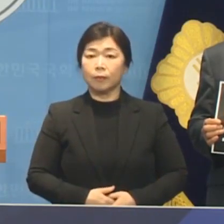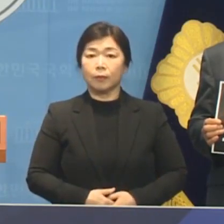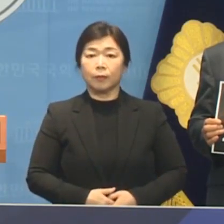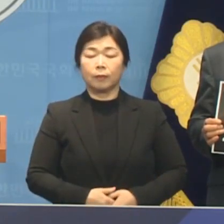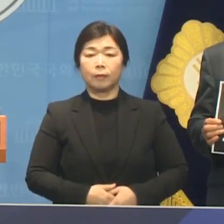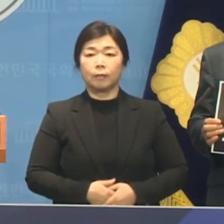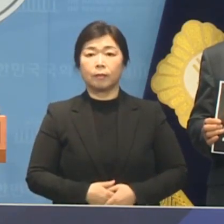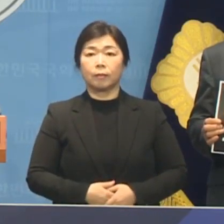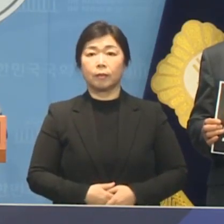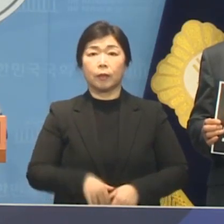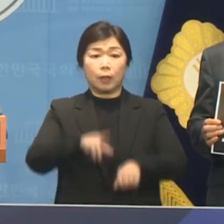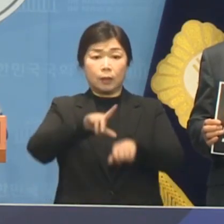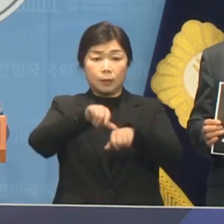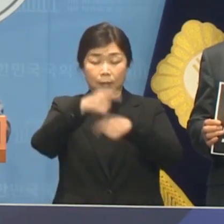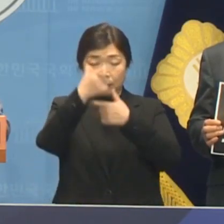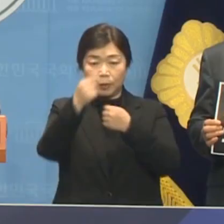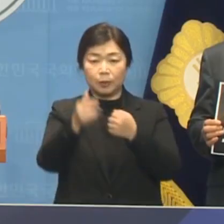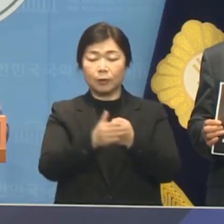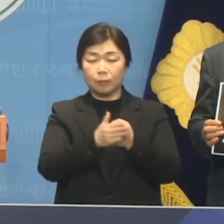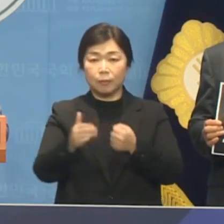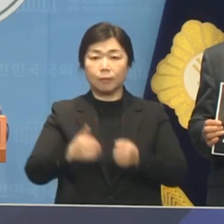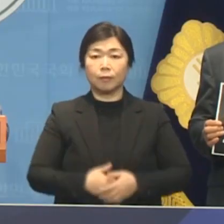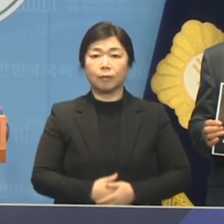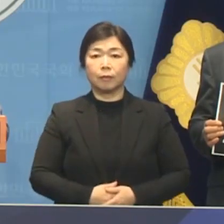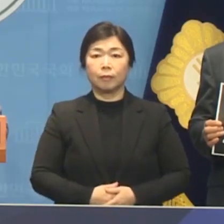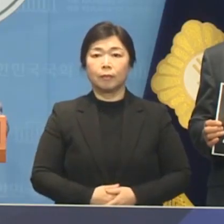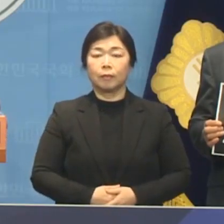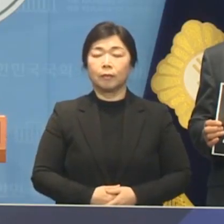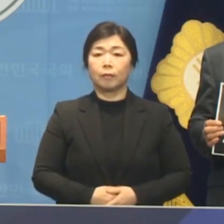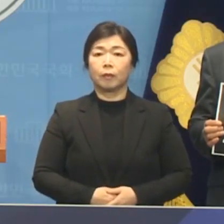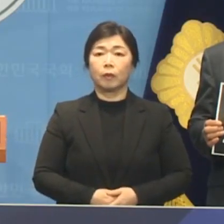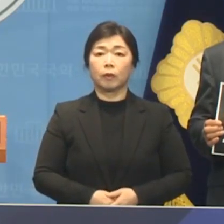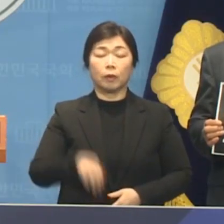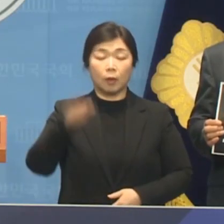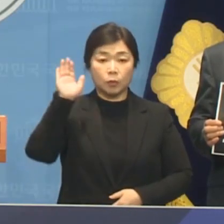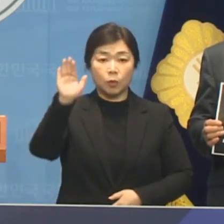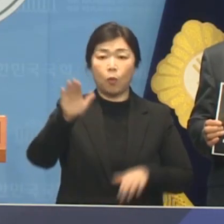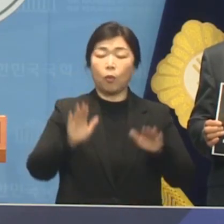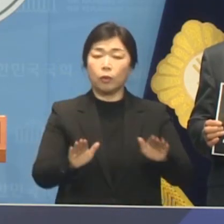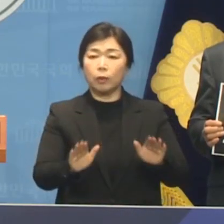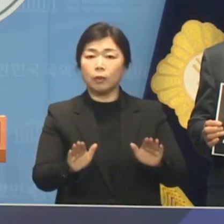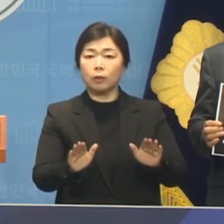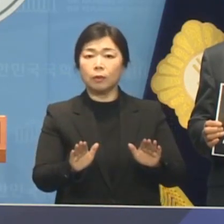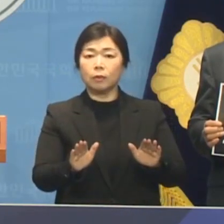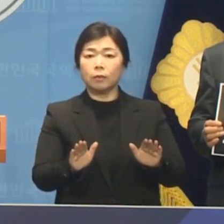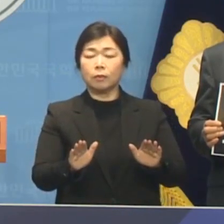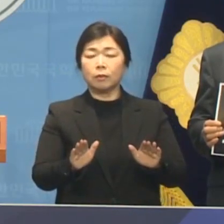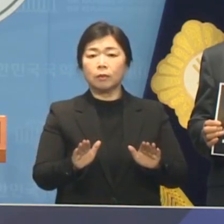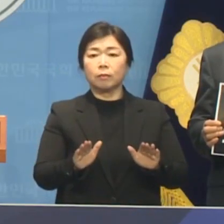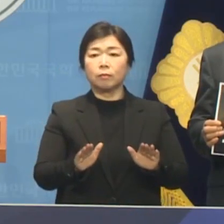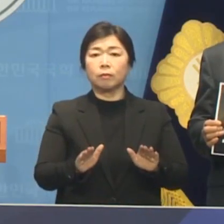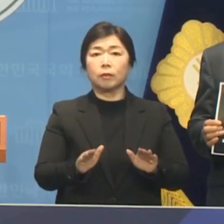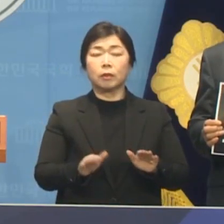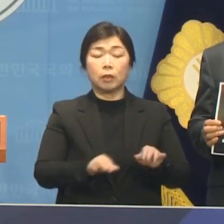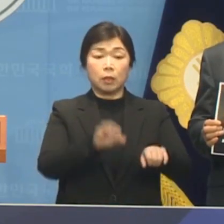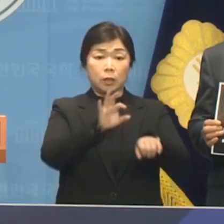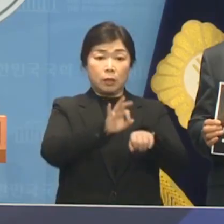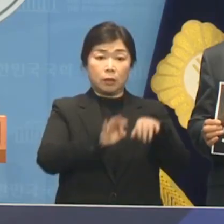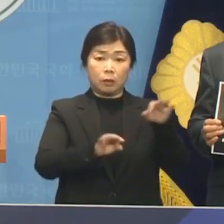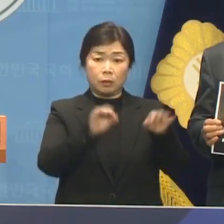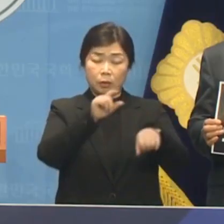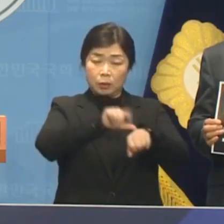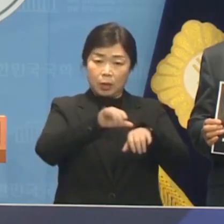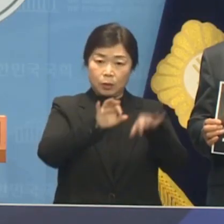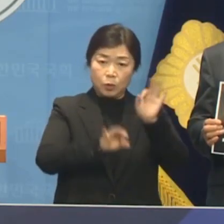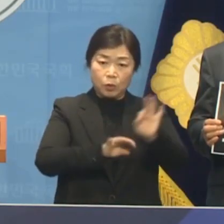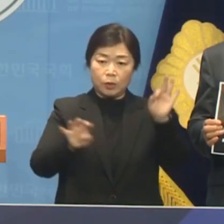됐습니까? 예, 시간이 지금 있다는 그래 앞으로 오늘 10시 40분에